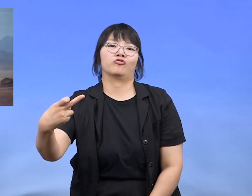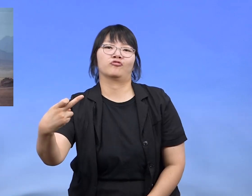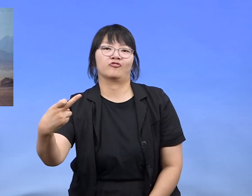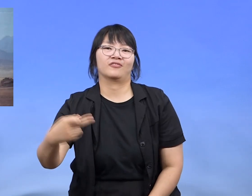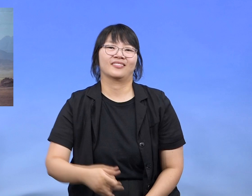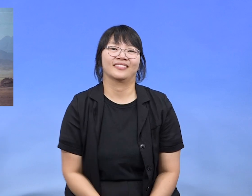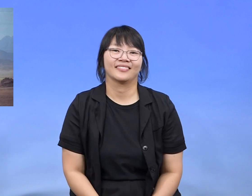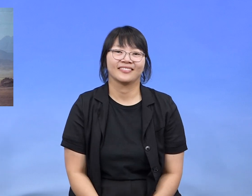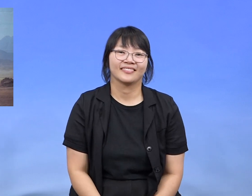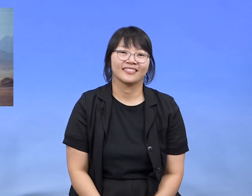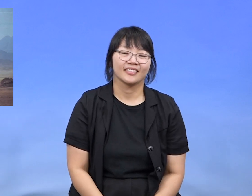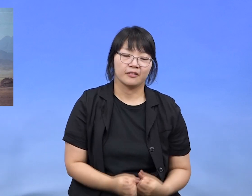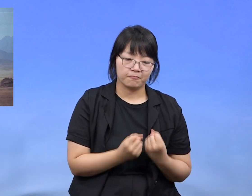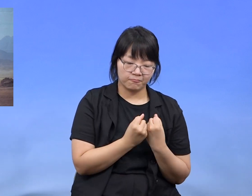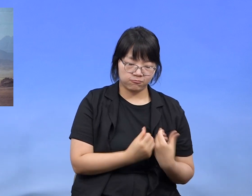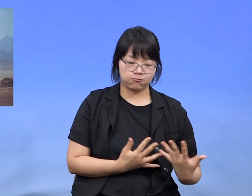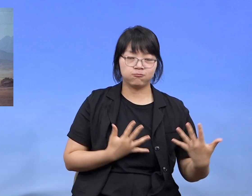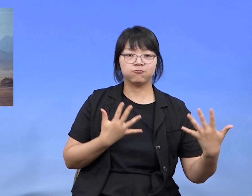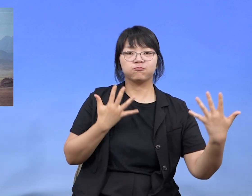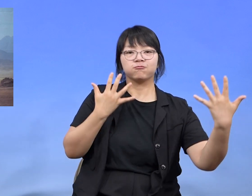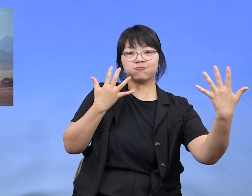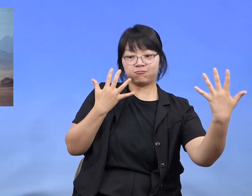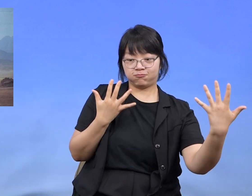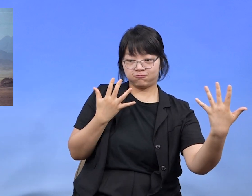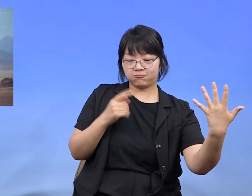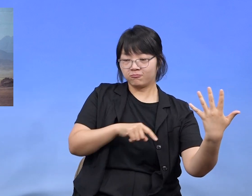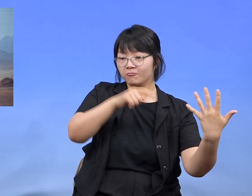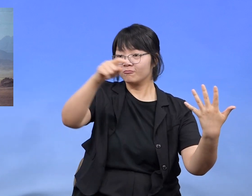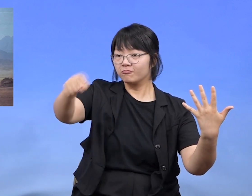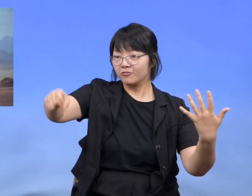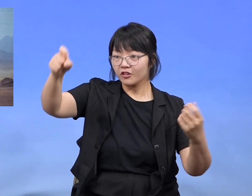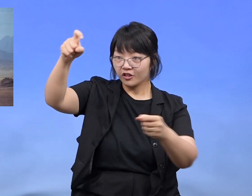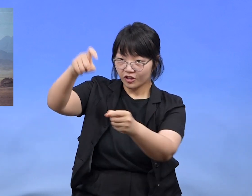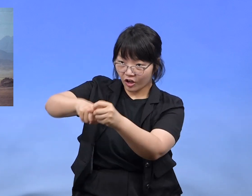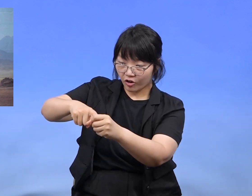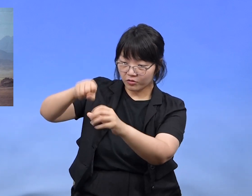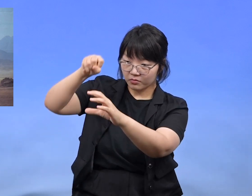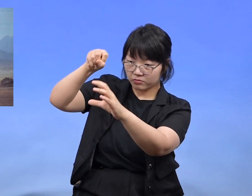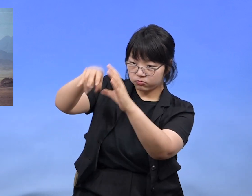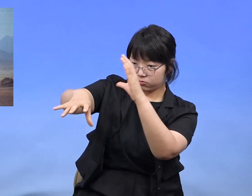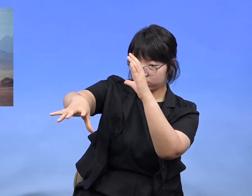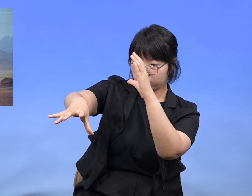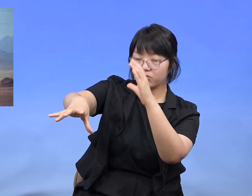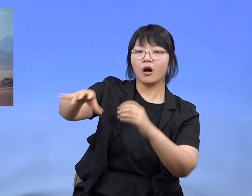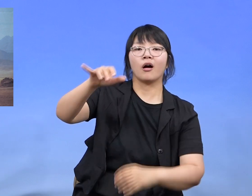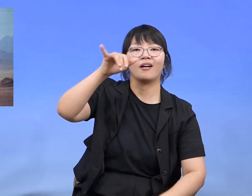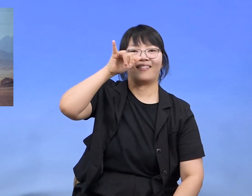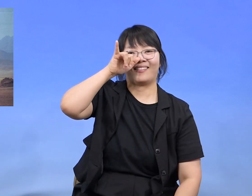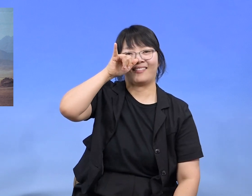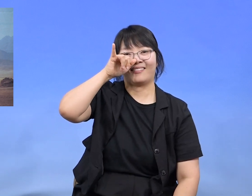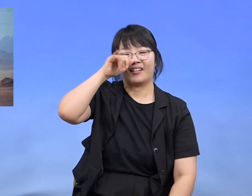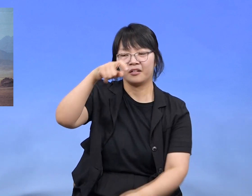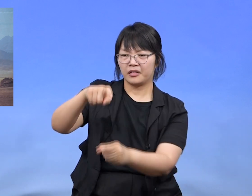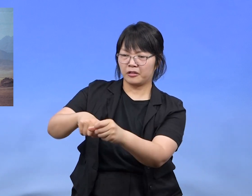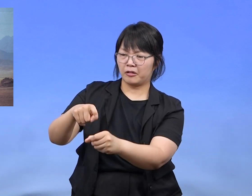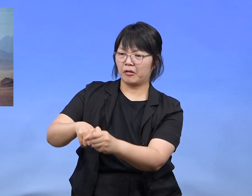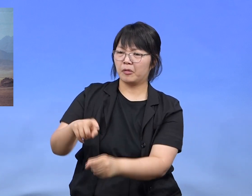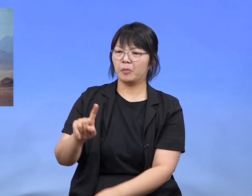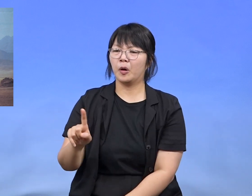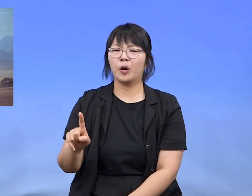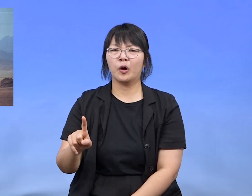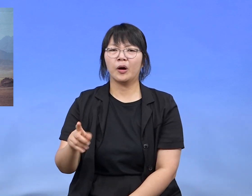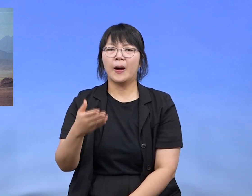것입니다. 금촛대는 바로 그 떡상을 비추고 있었어요. 그 떡상은